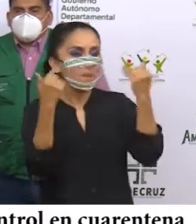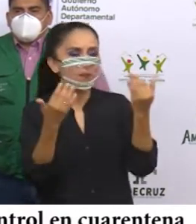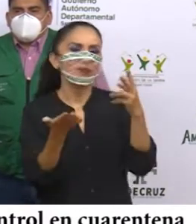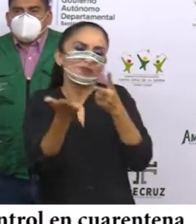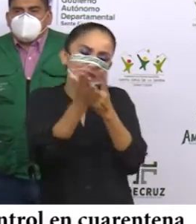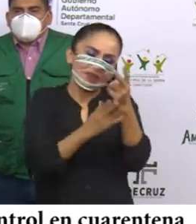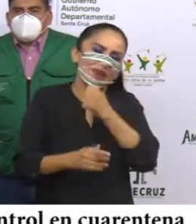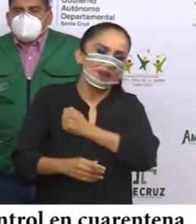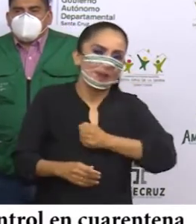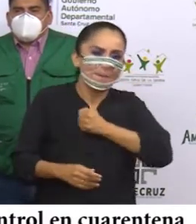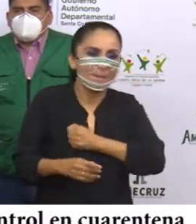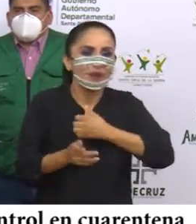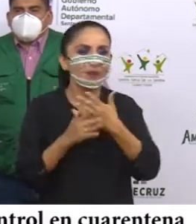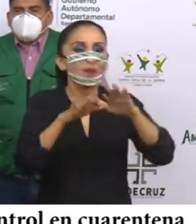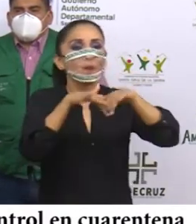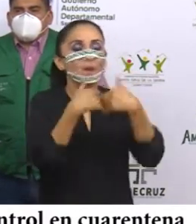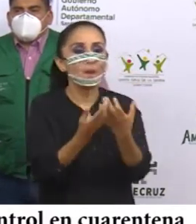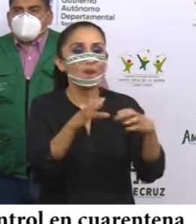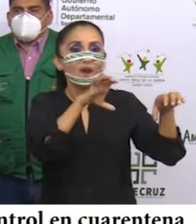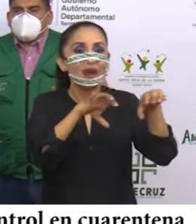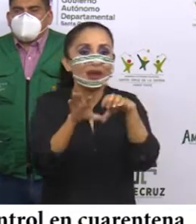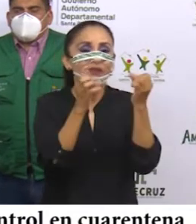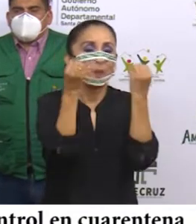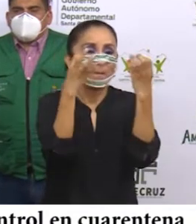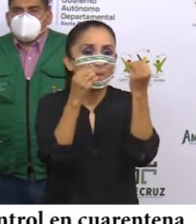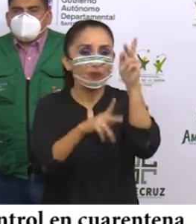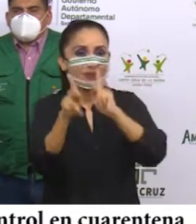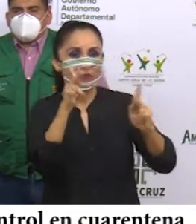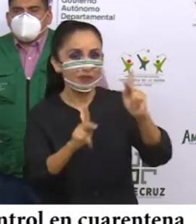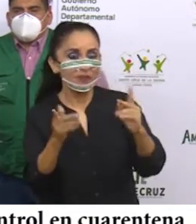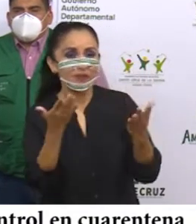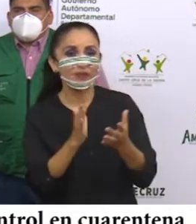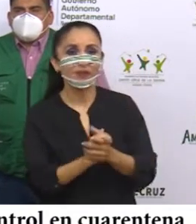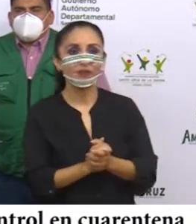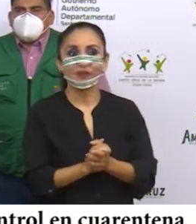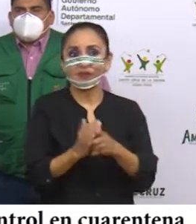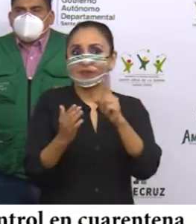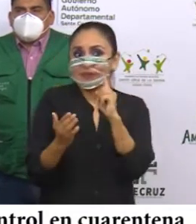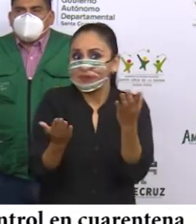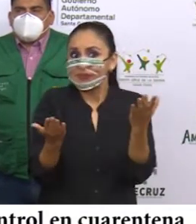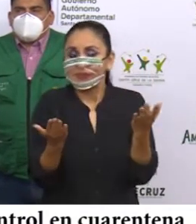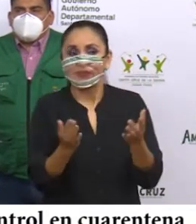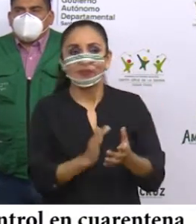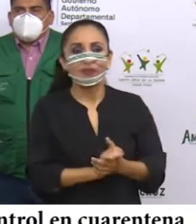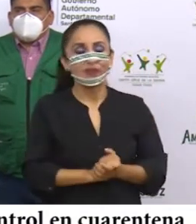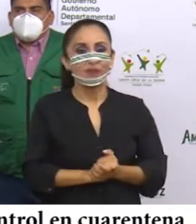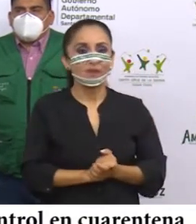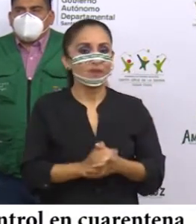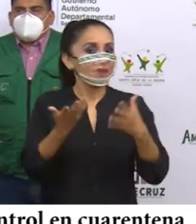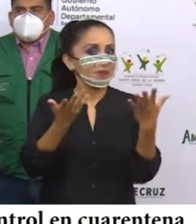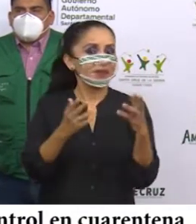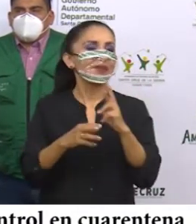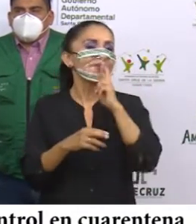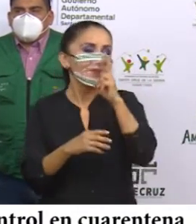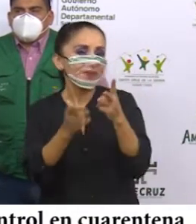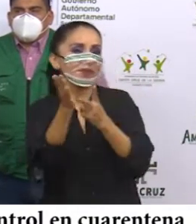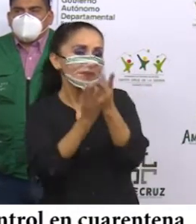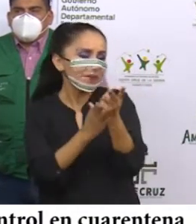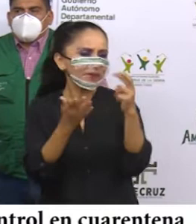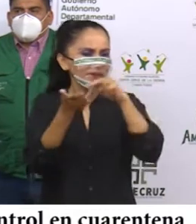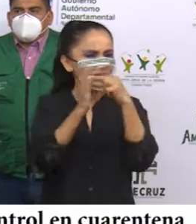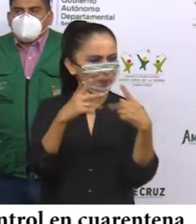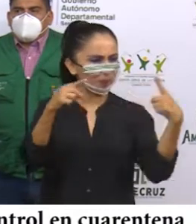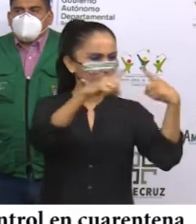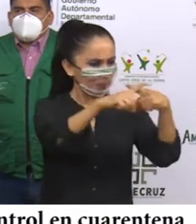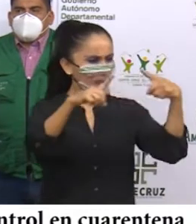objetiva y lamentable, el comportamiento de muchas personas que están quedando realmente fuera